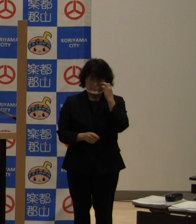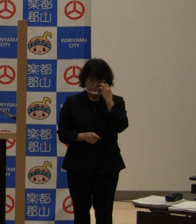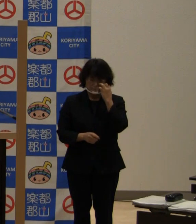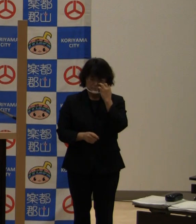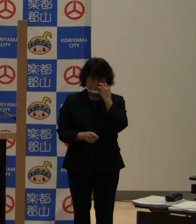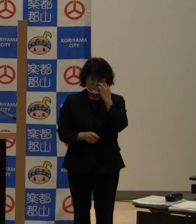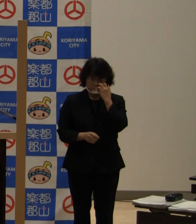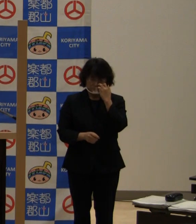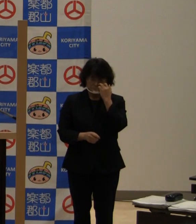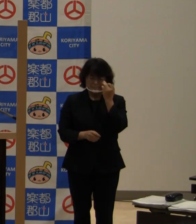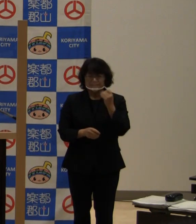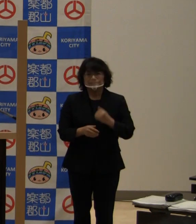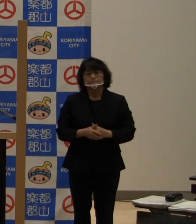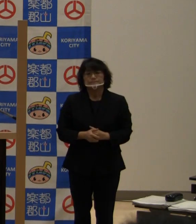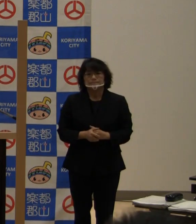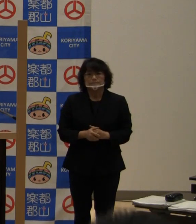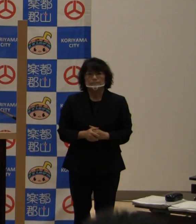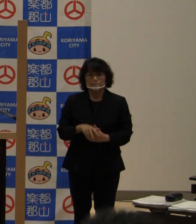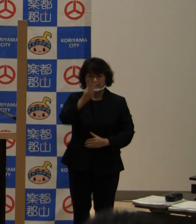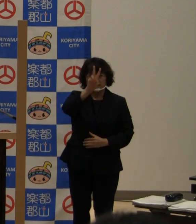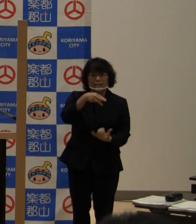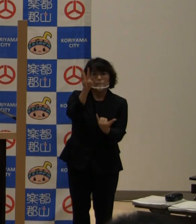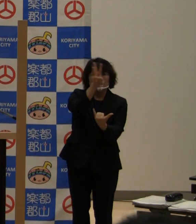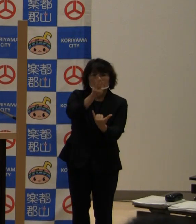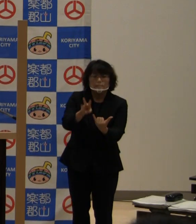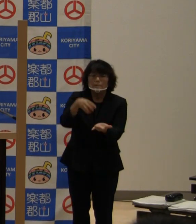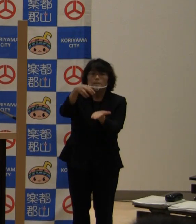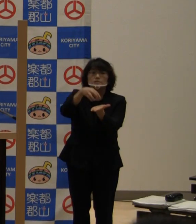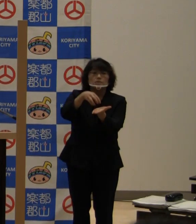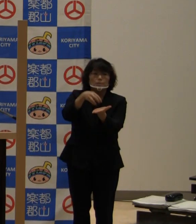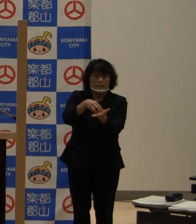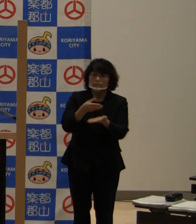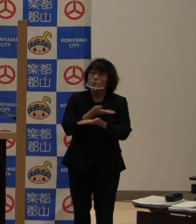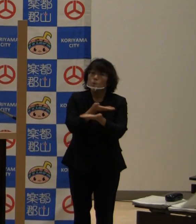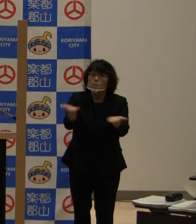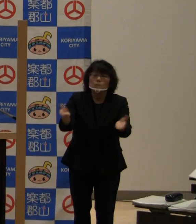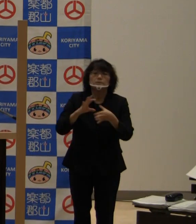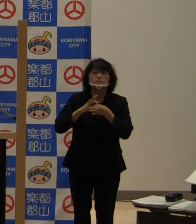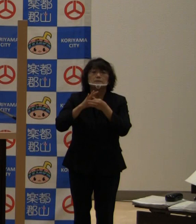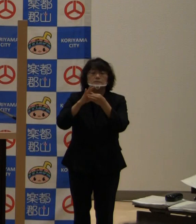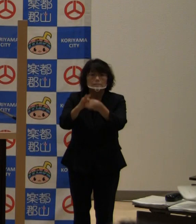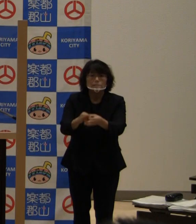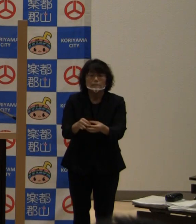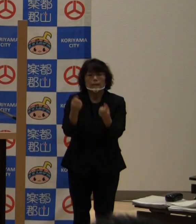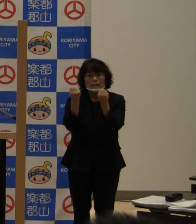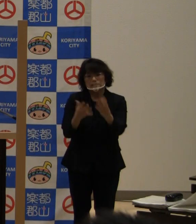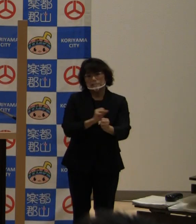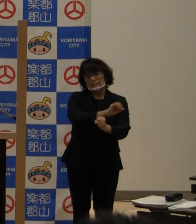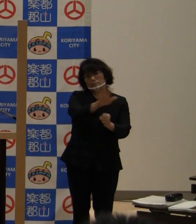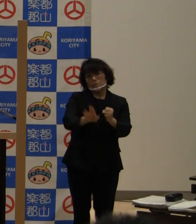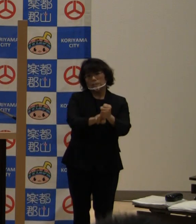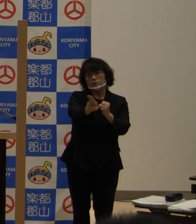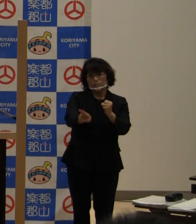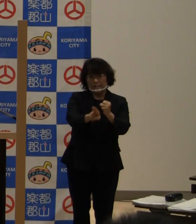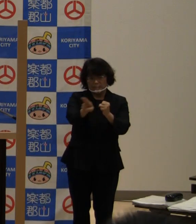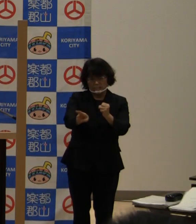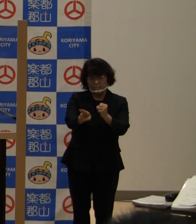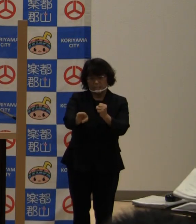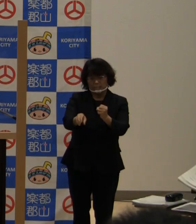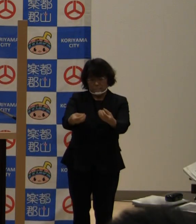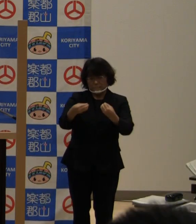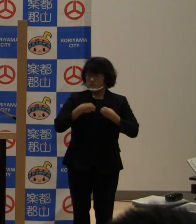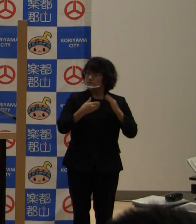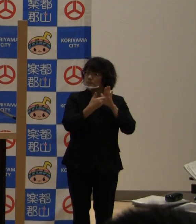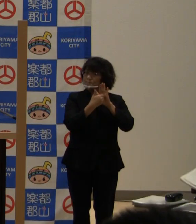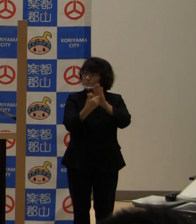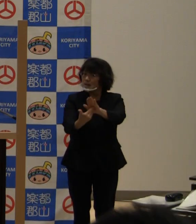なお、罹災証明書の申請交付につきましては、新型コロナウイルス感染症防止対策の